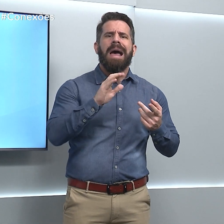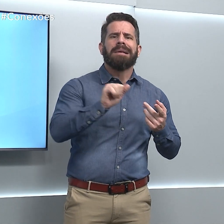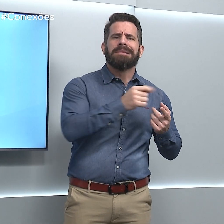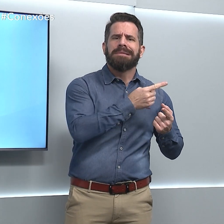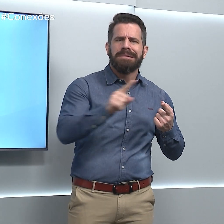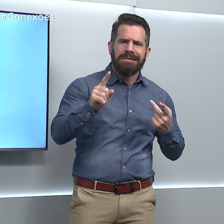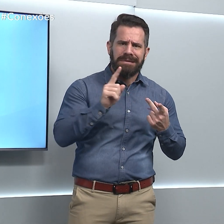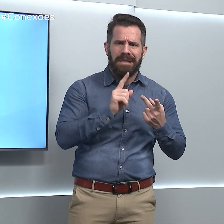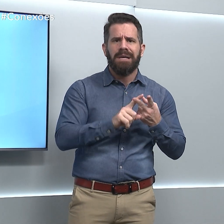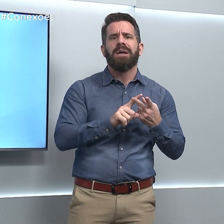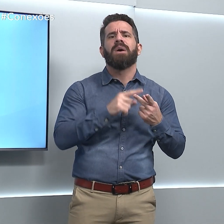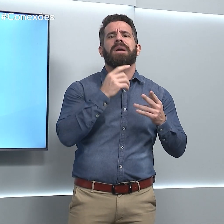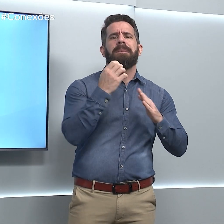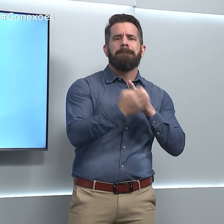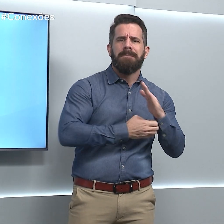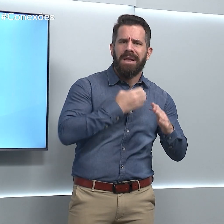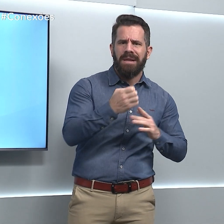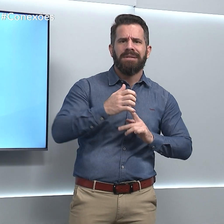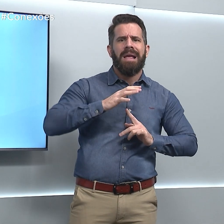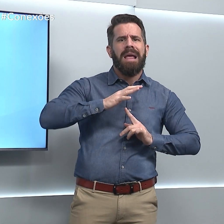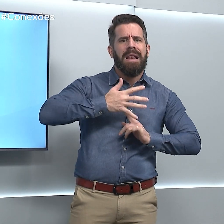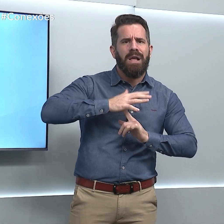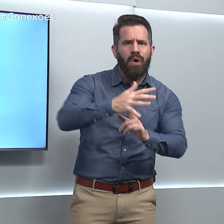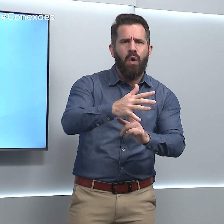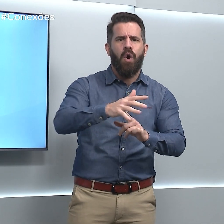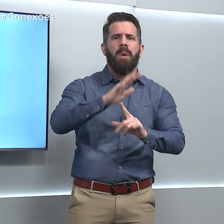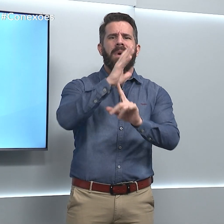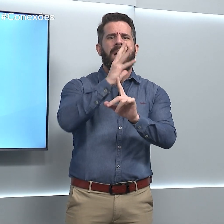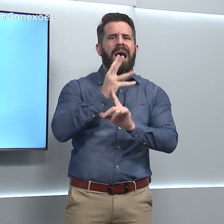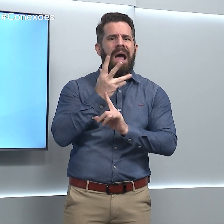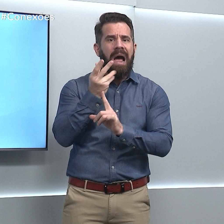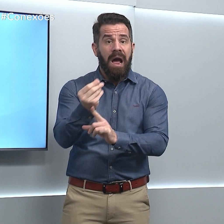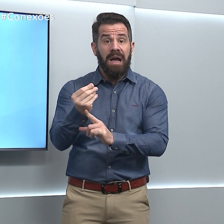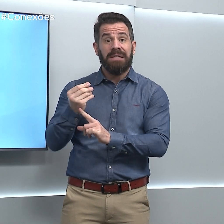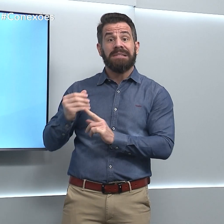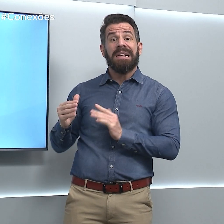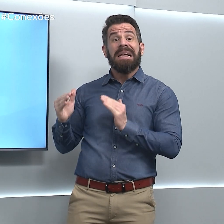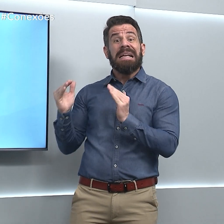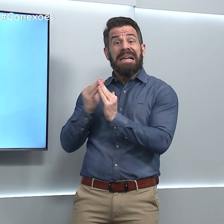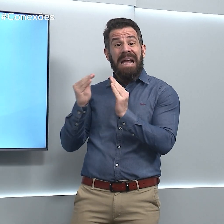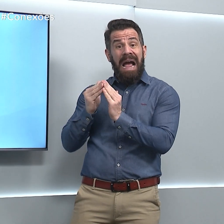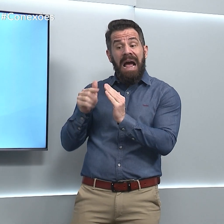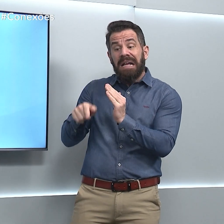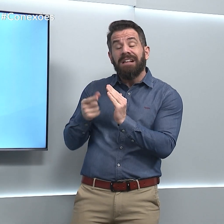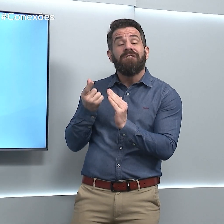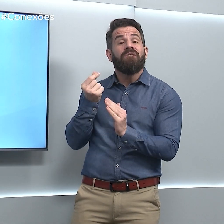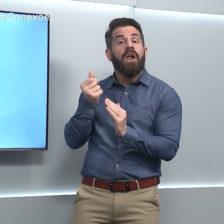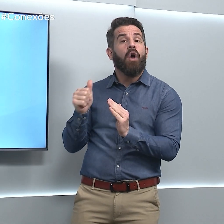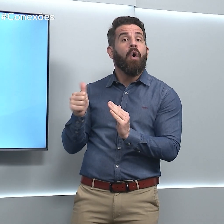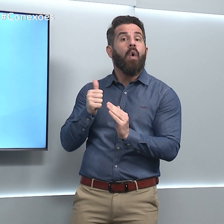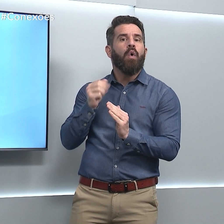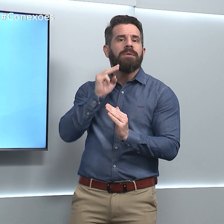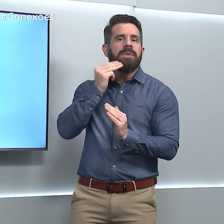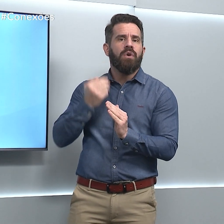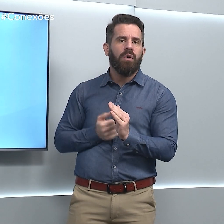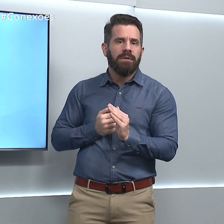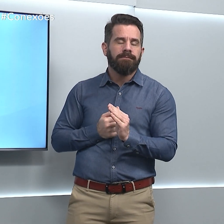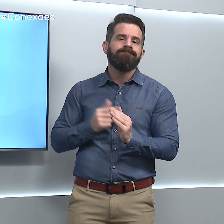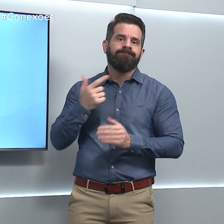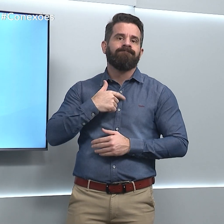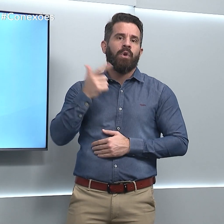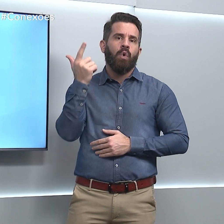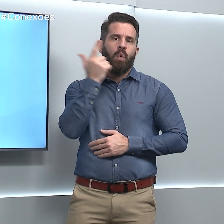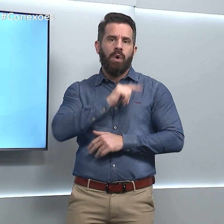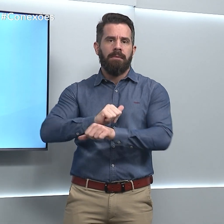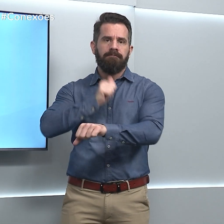empresariais, um helicóptero, uma obra de arte e uma casa avaliada em 11 milhões. Mabel foi eleito prefeito de Goiânia